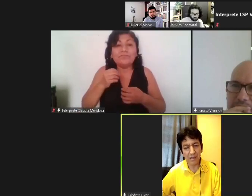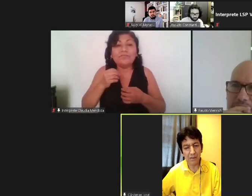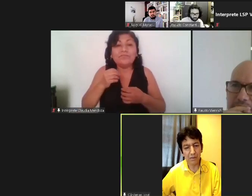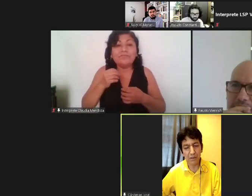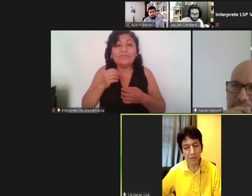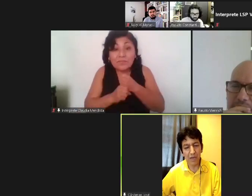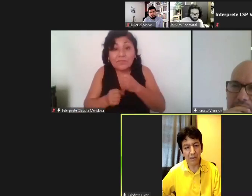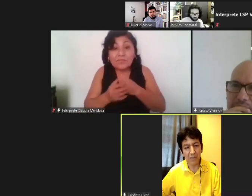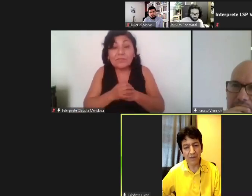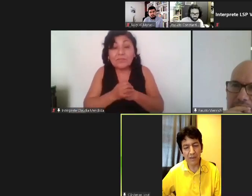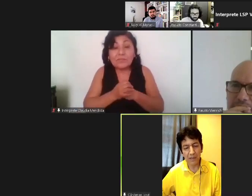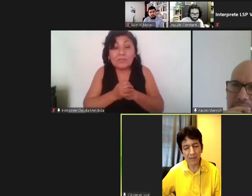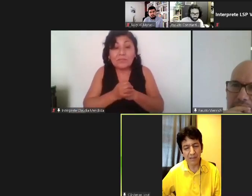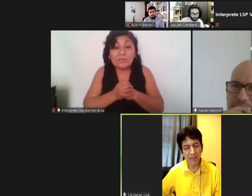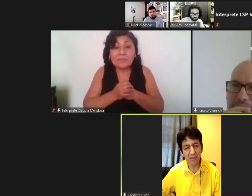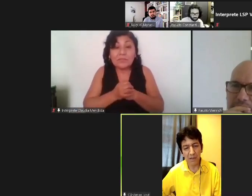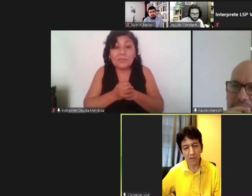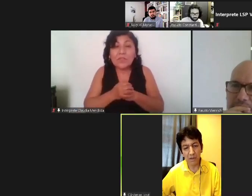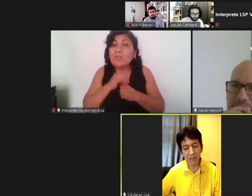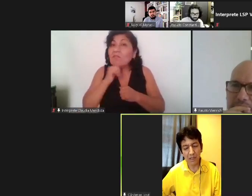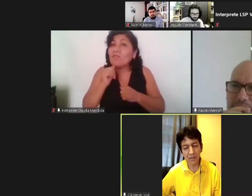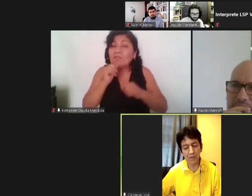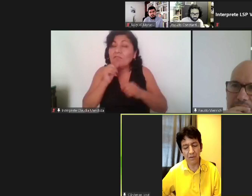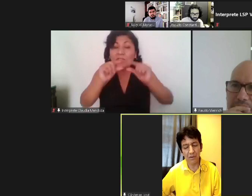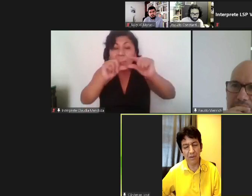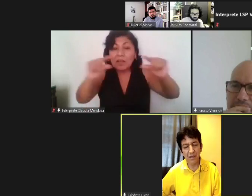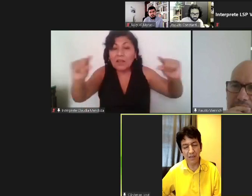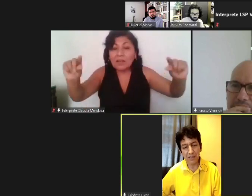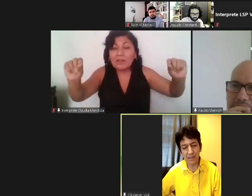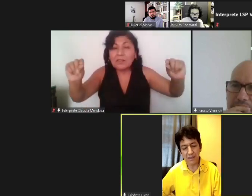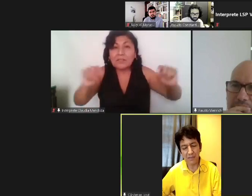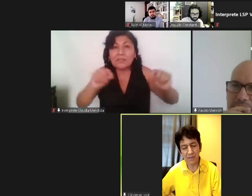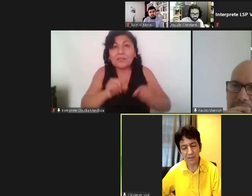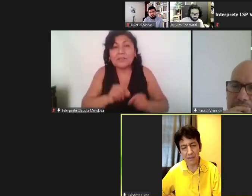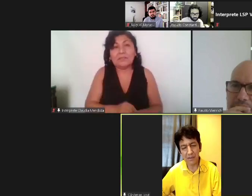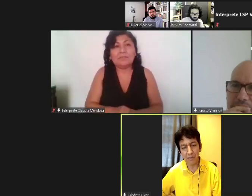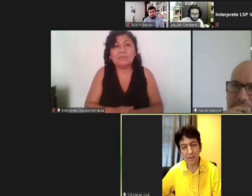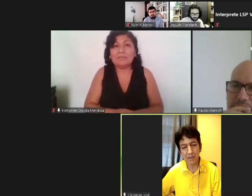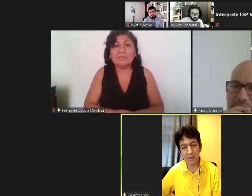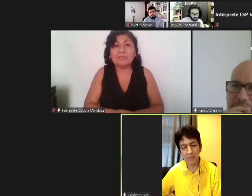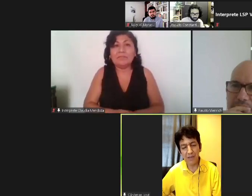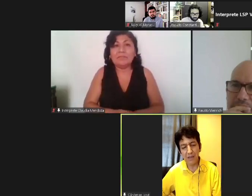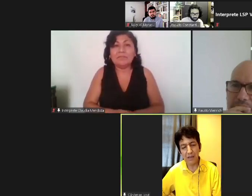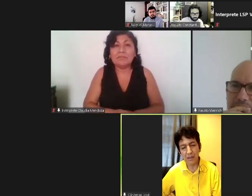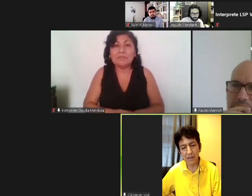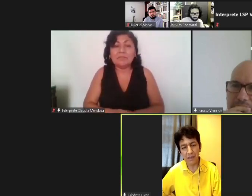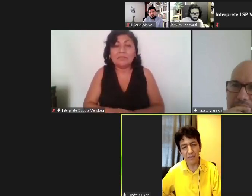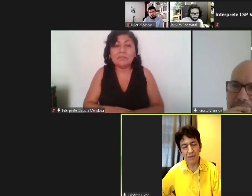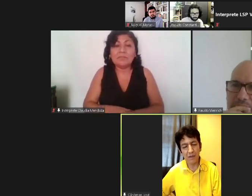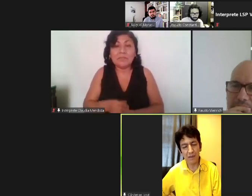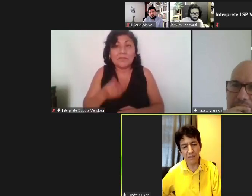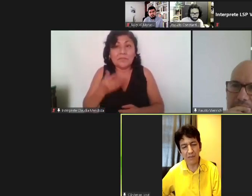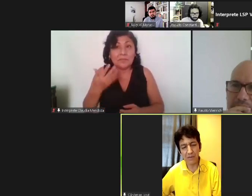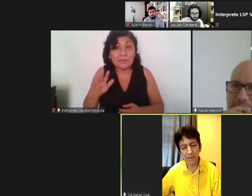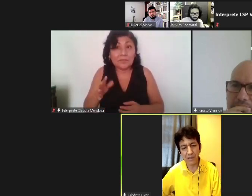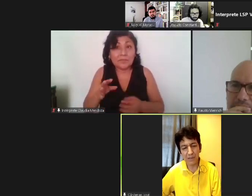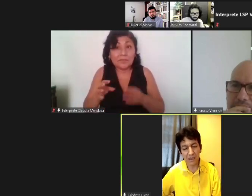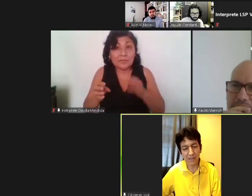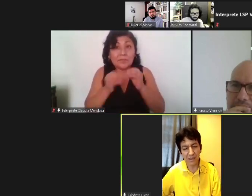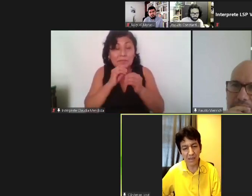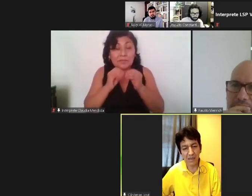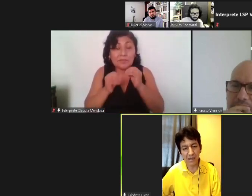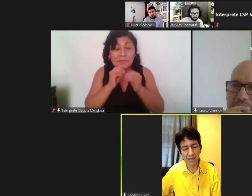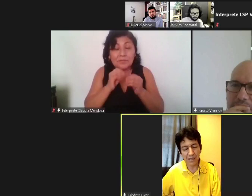el subtitulado. Se han venido corrigiendo esos inconvenientes. Y sí, lo que vemos es que